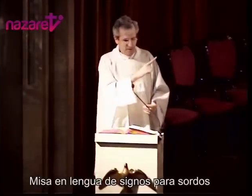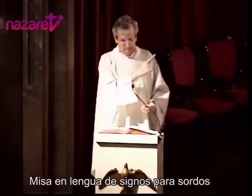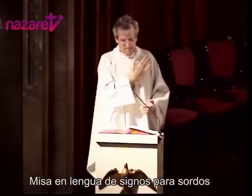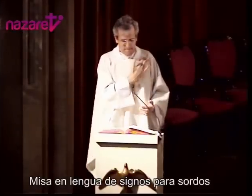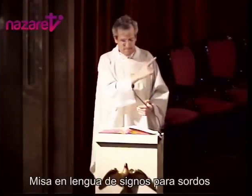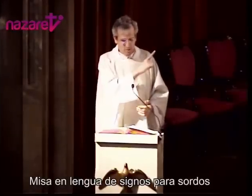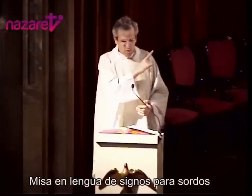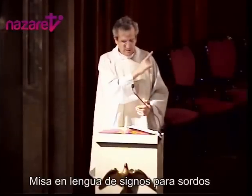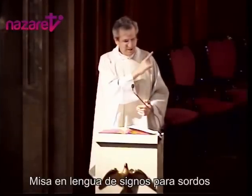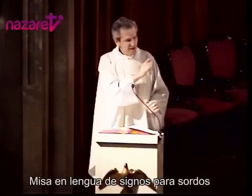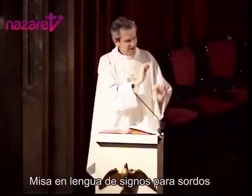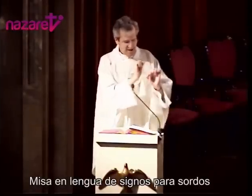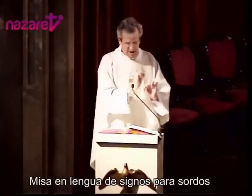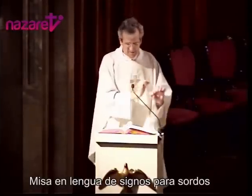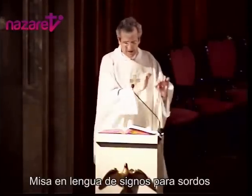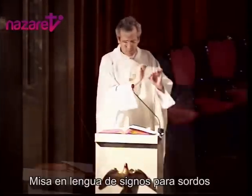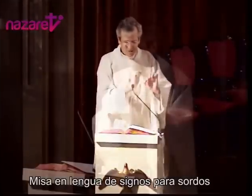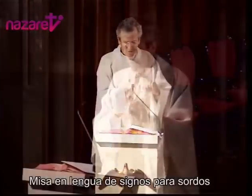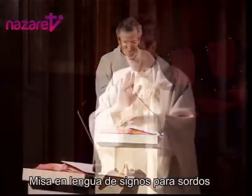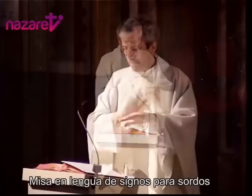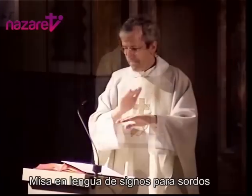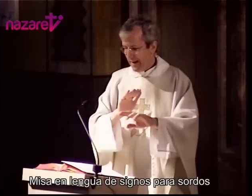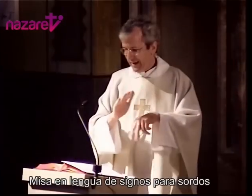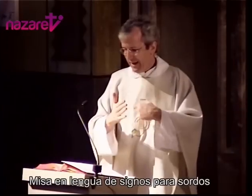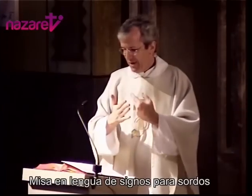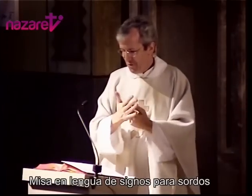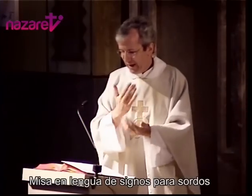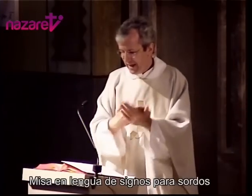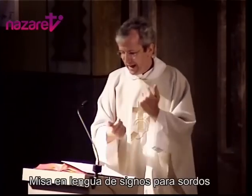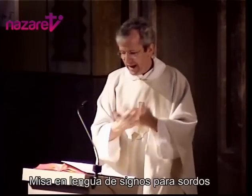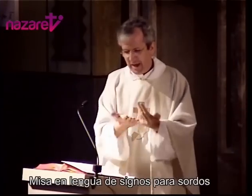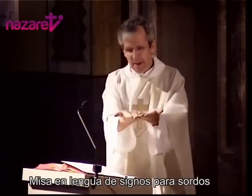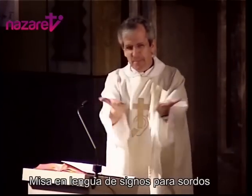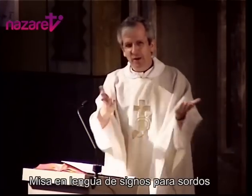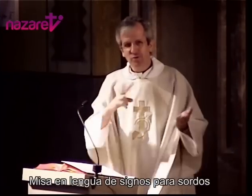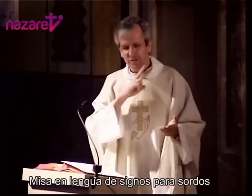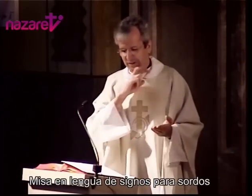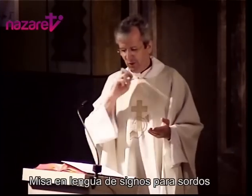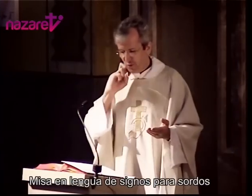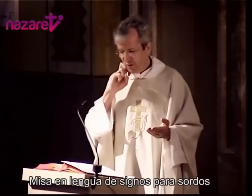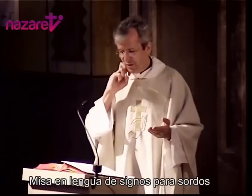mi guardia habría luchado para que no cayera en manos de los judíos.